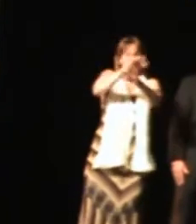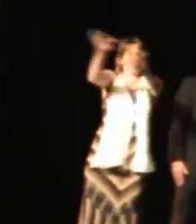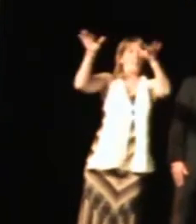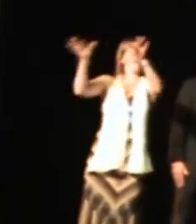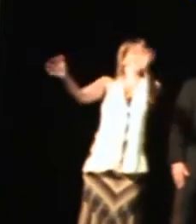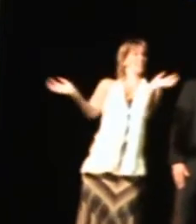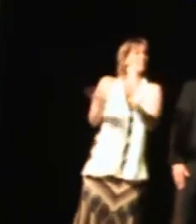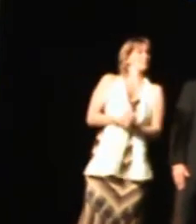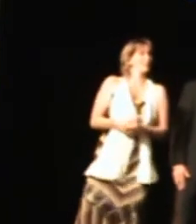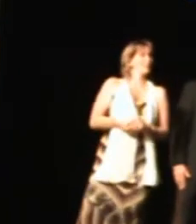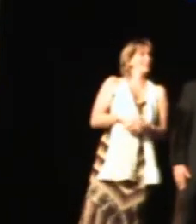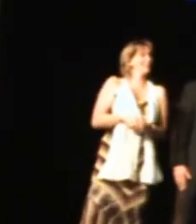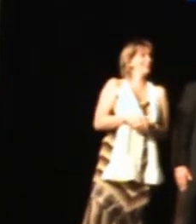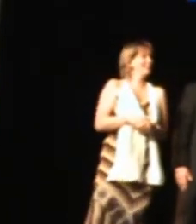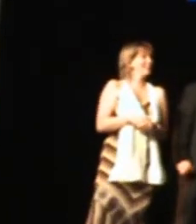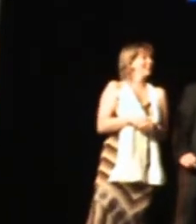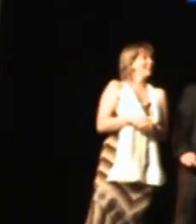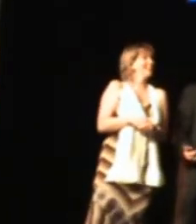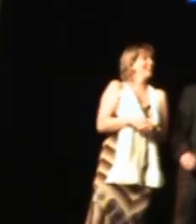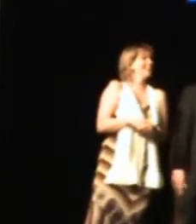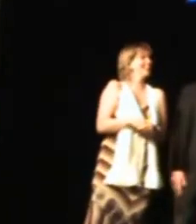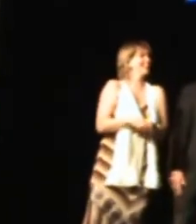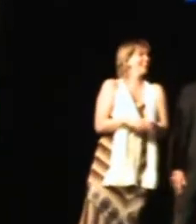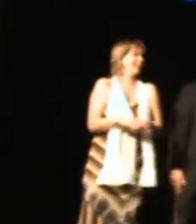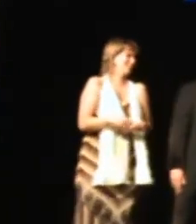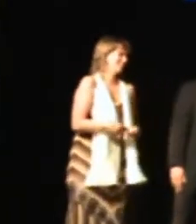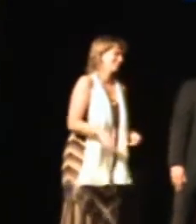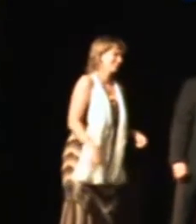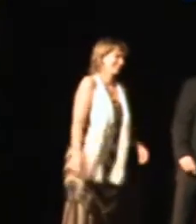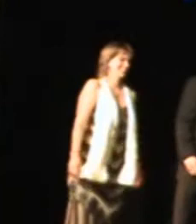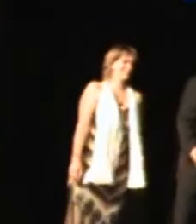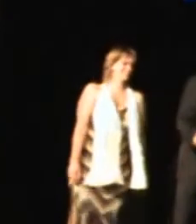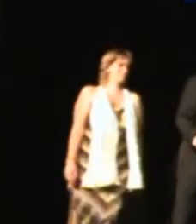om ze wel te presteren. Wie weet, het zit er niemand in.